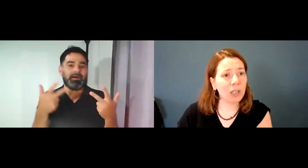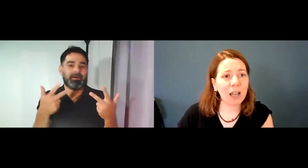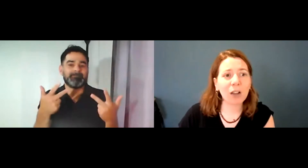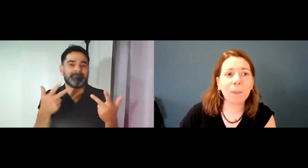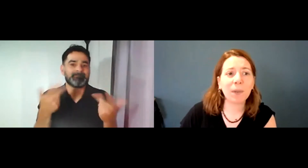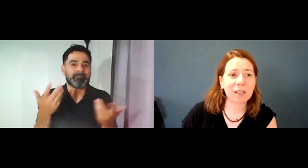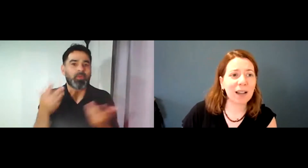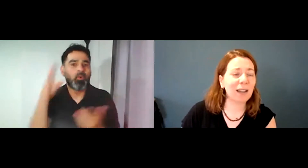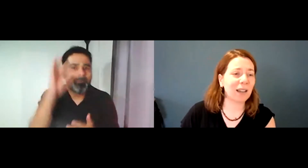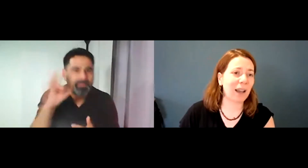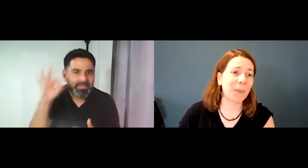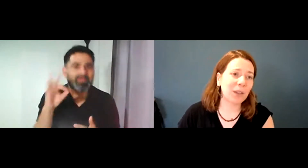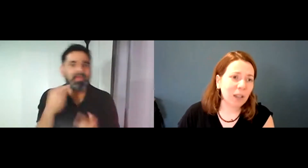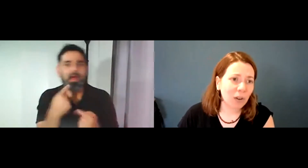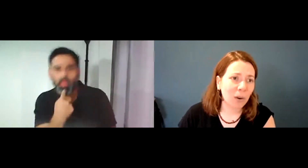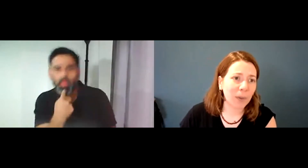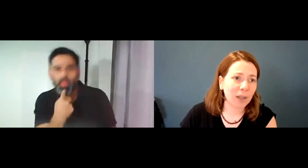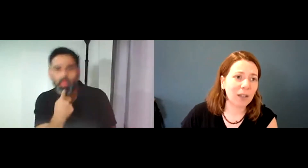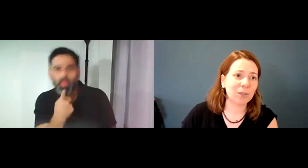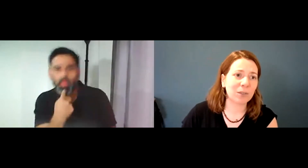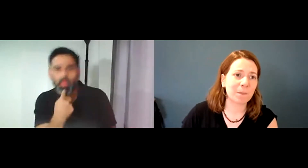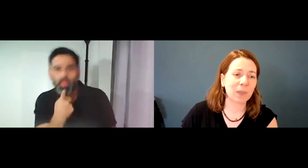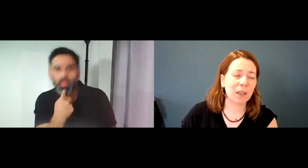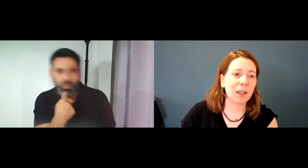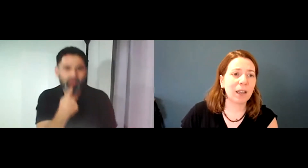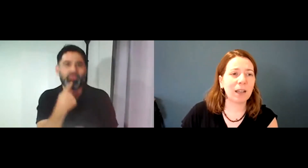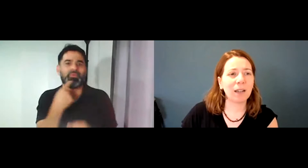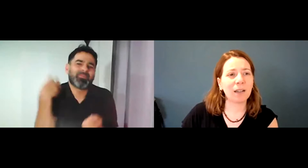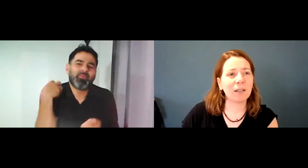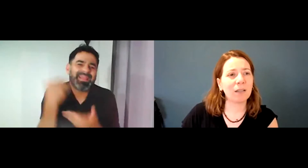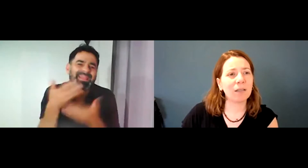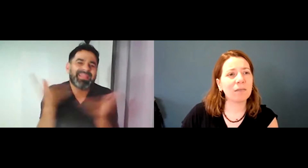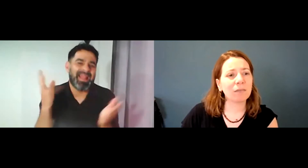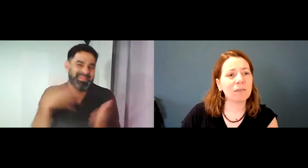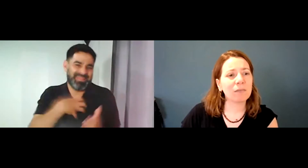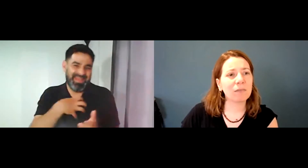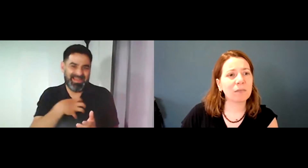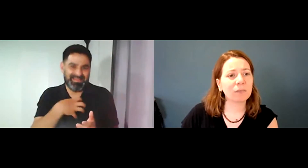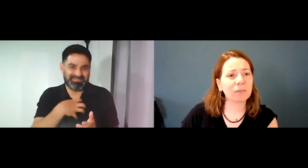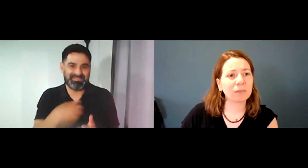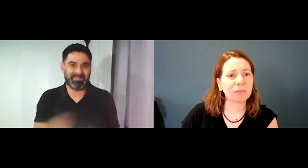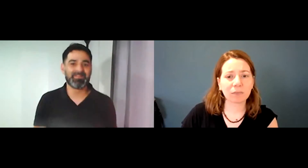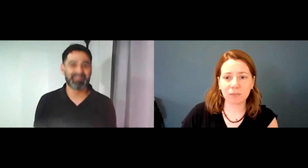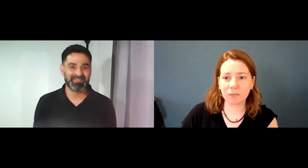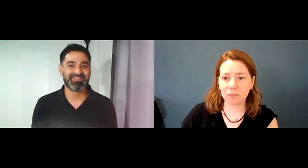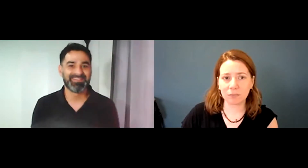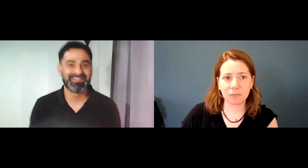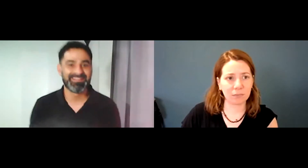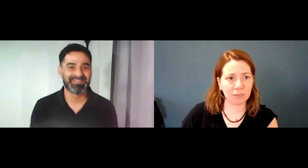el conversar, el aprender con compañeros. Mutense, por favor, mutense.